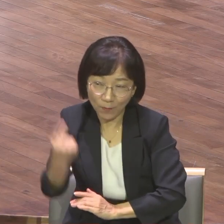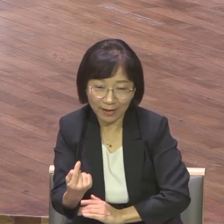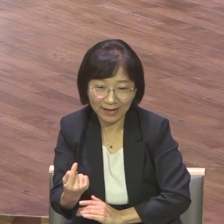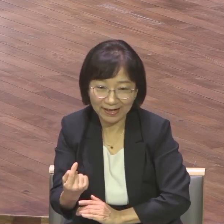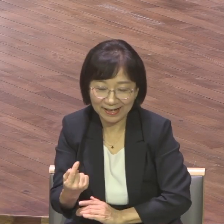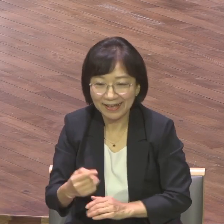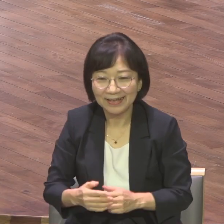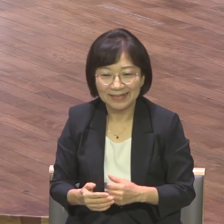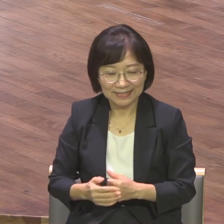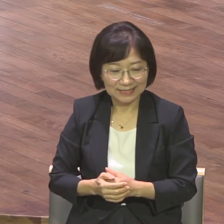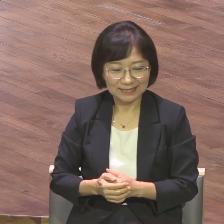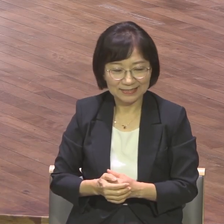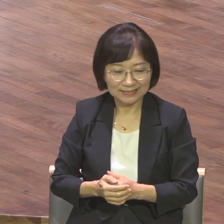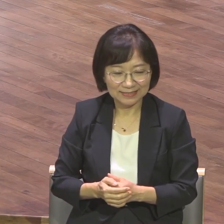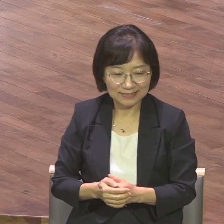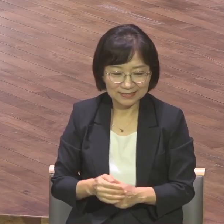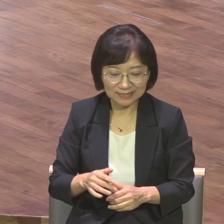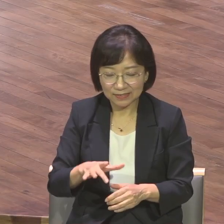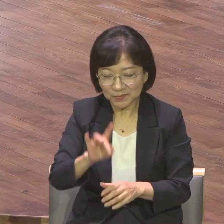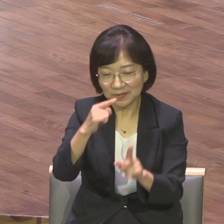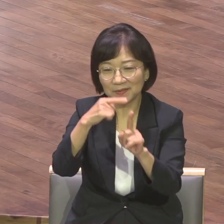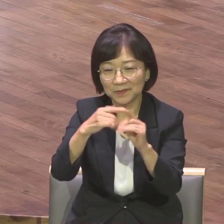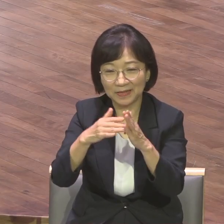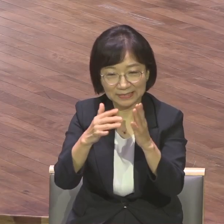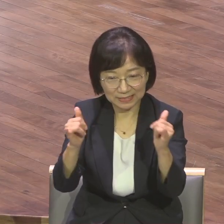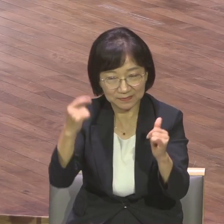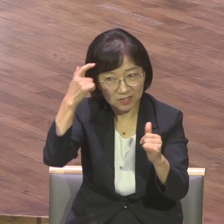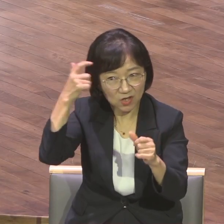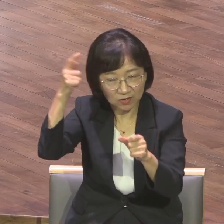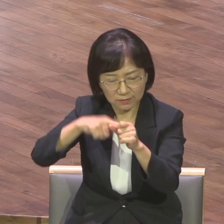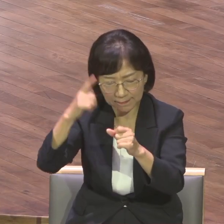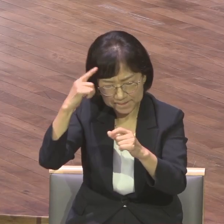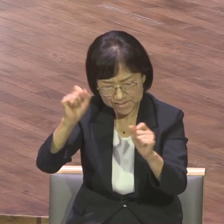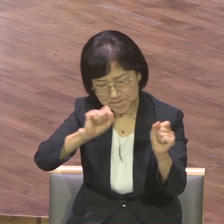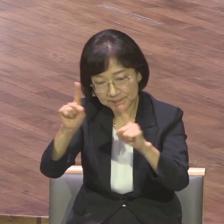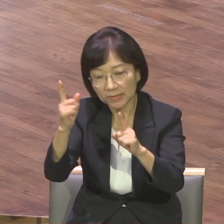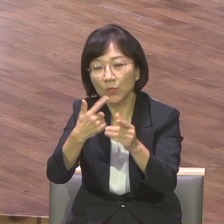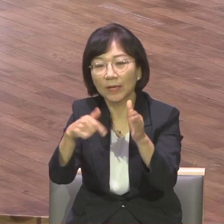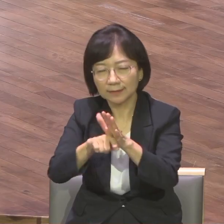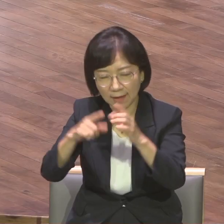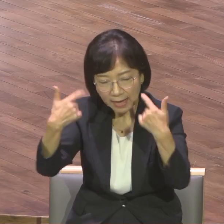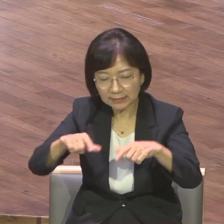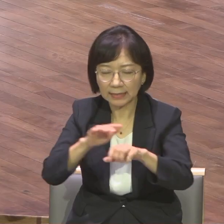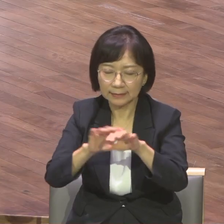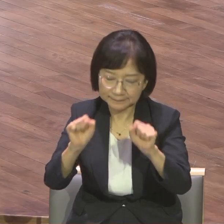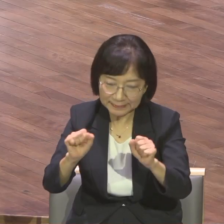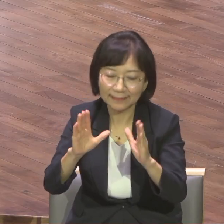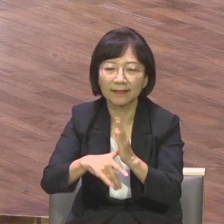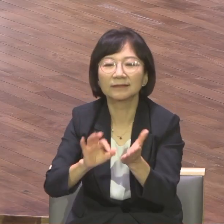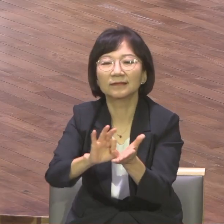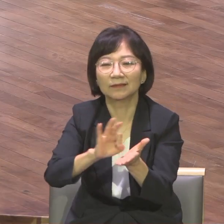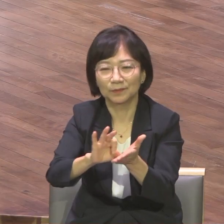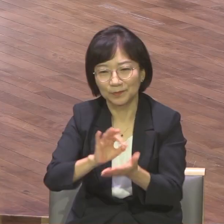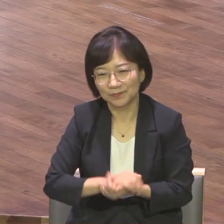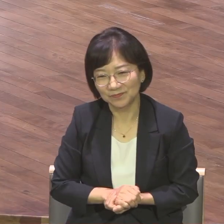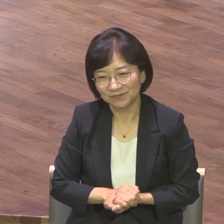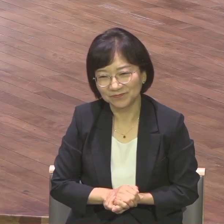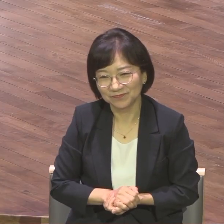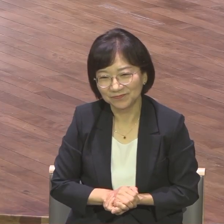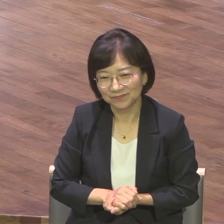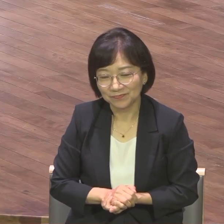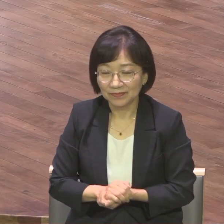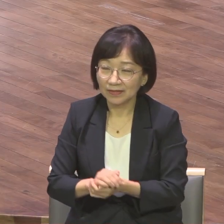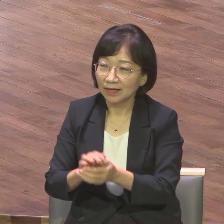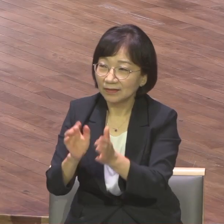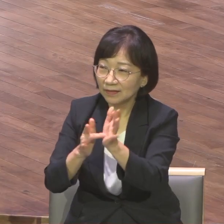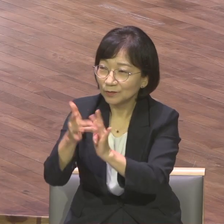깨어있기 위해서 한 고백이죠. 이 신앙 고백은 영적으로 깨어있게 만드는 거죠. 예수님이 언제, 어느 때